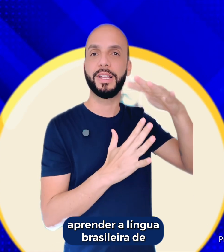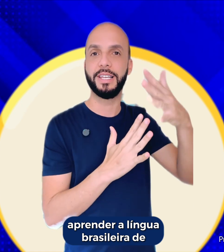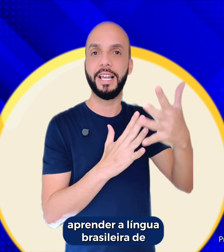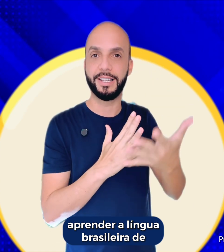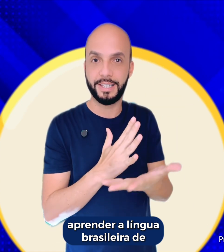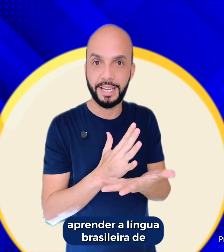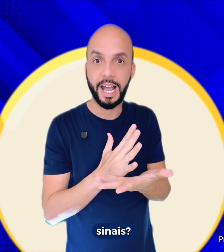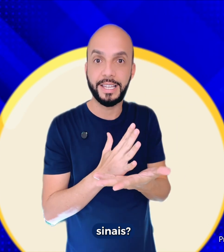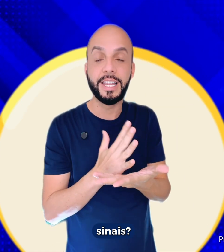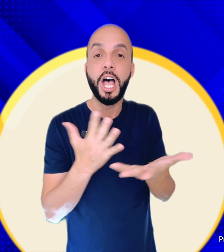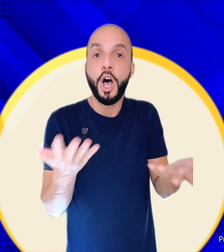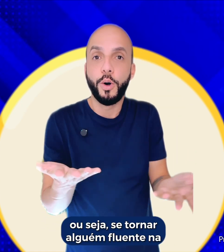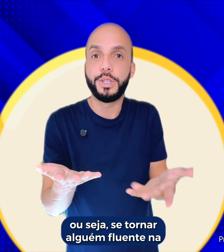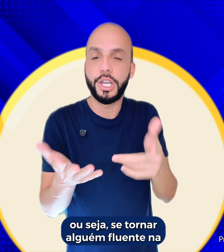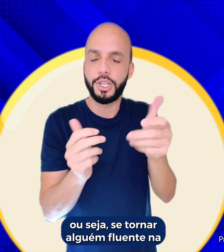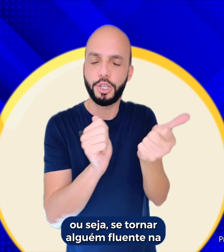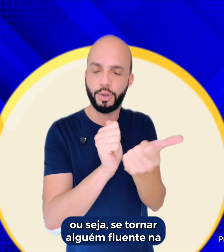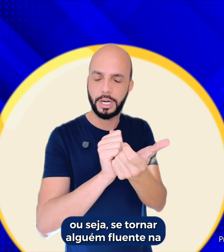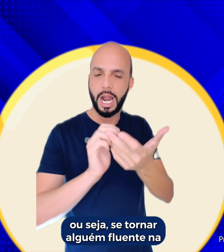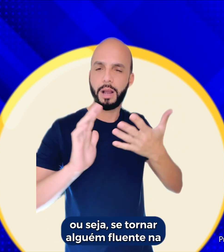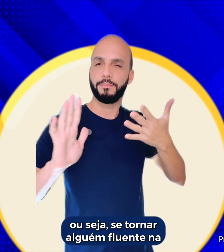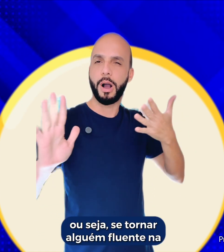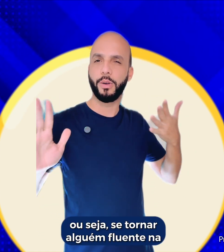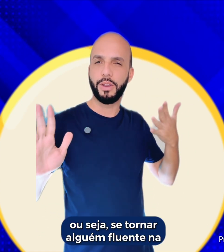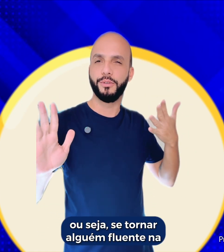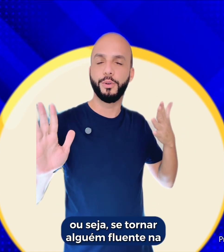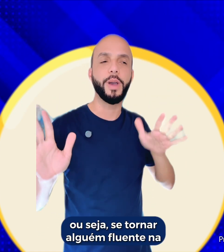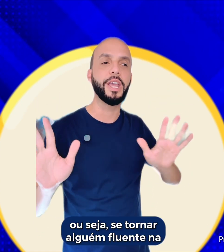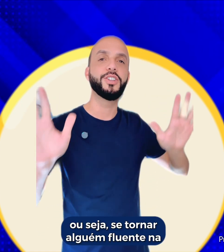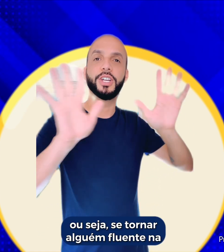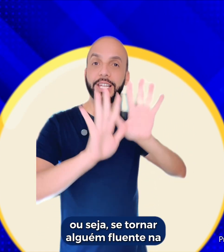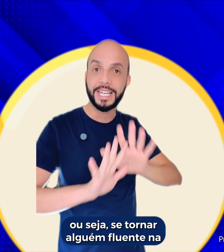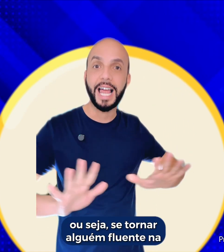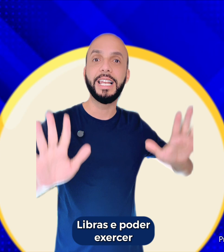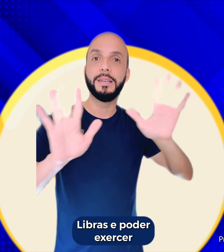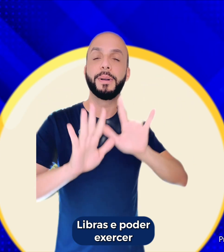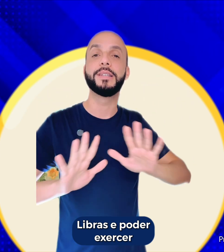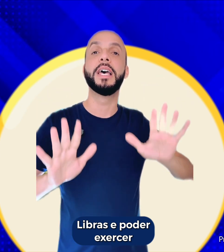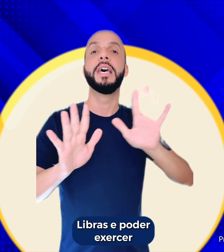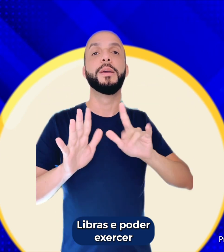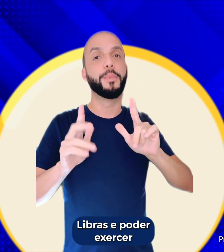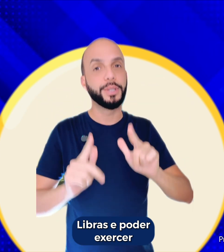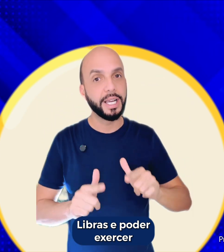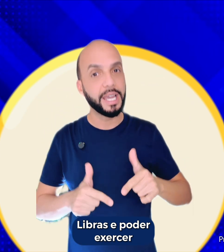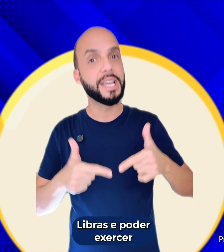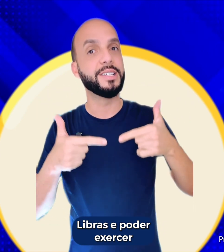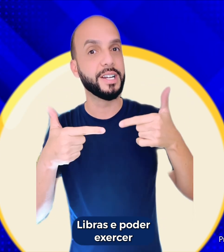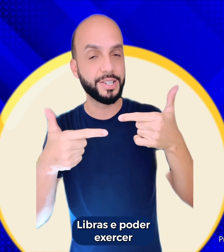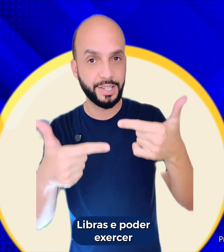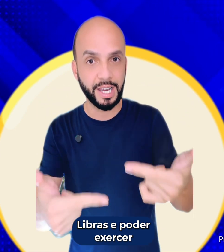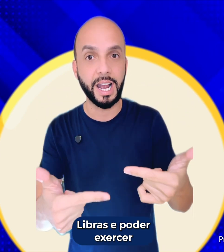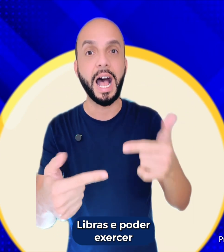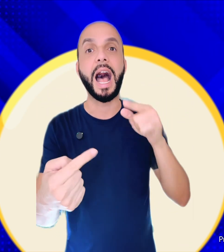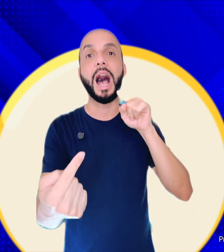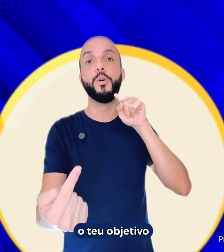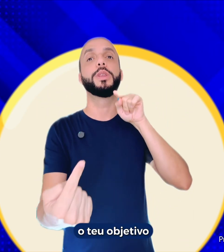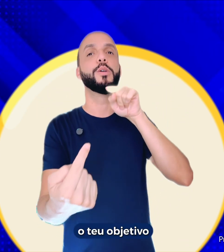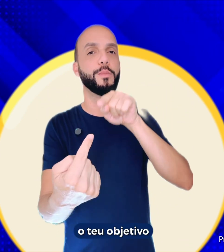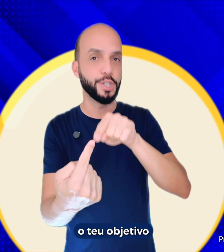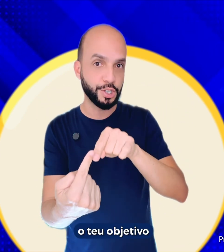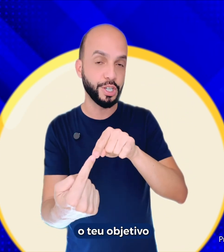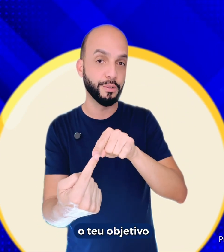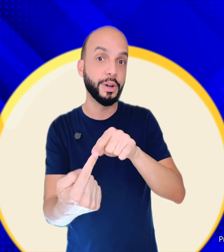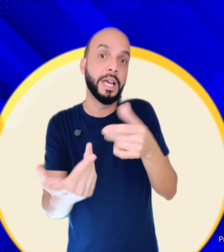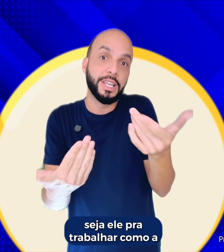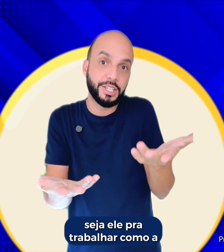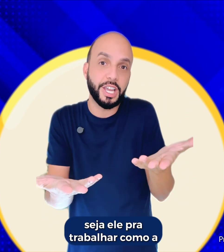língua brasileira de sinais? Ou seja, se tornar alguém fluente na Libras e poderei exercer o